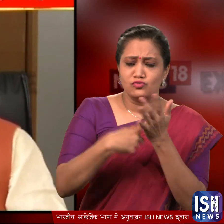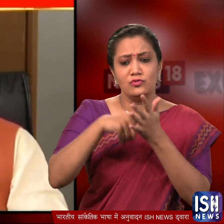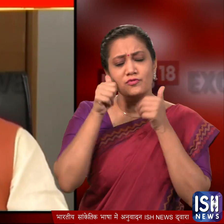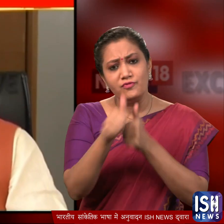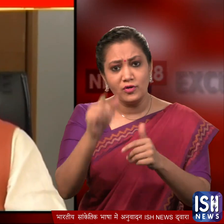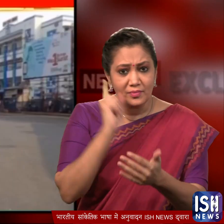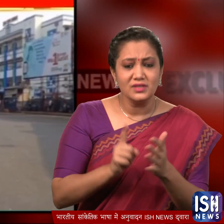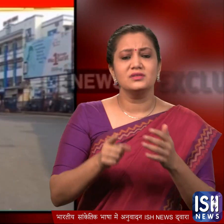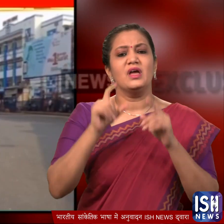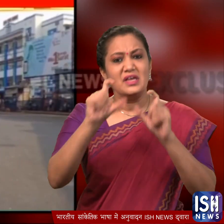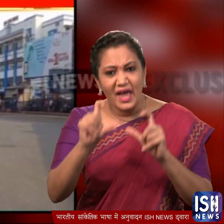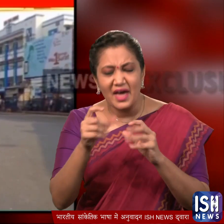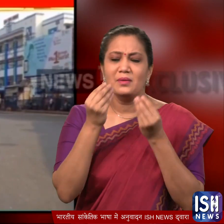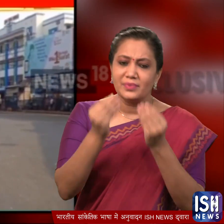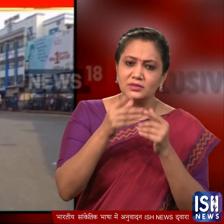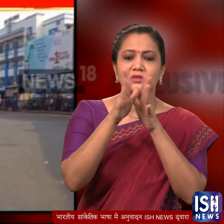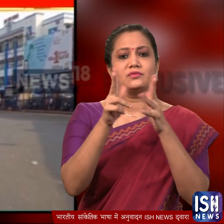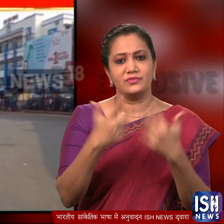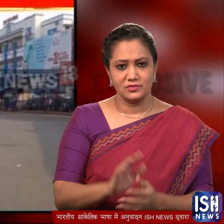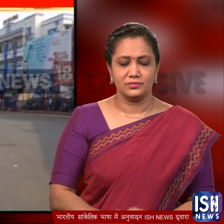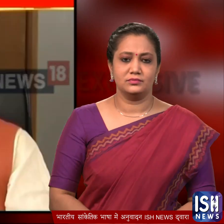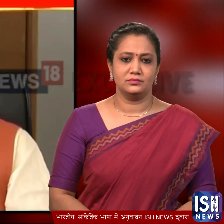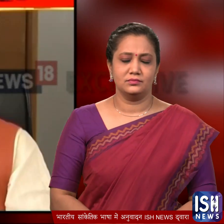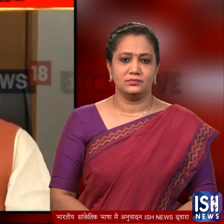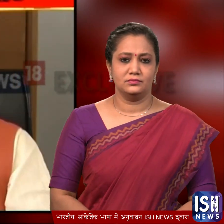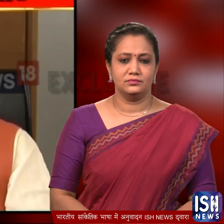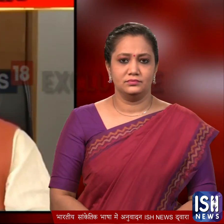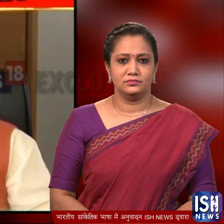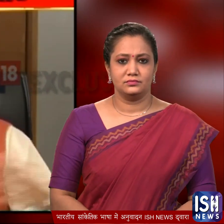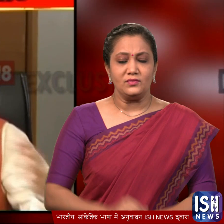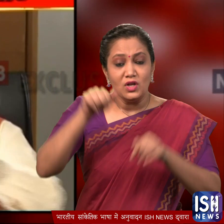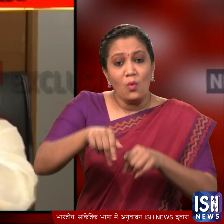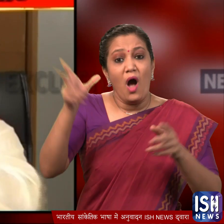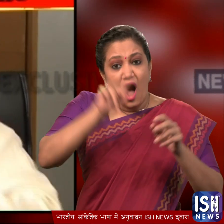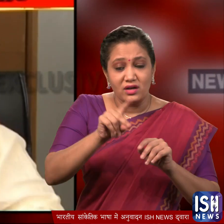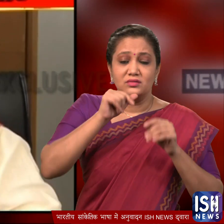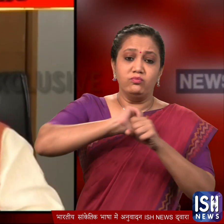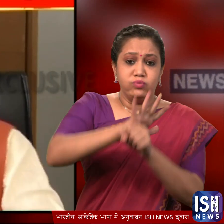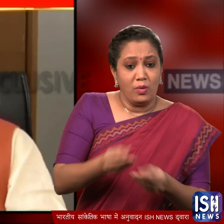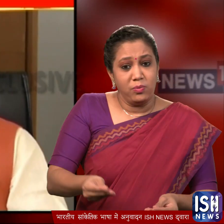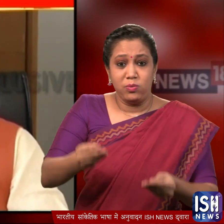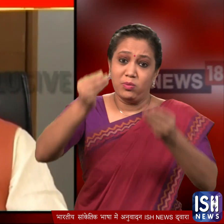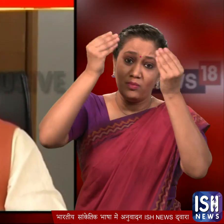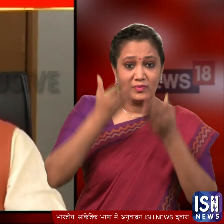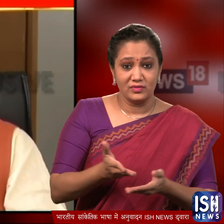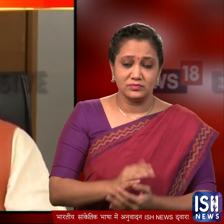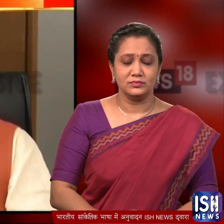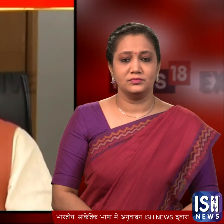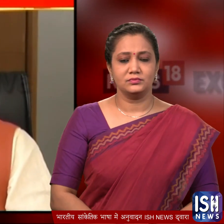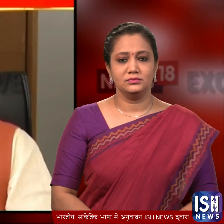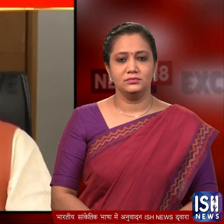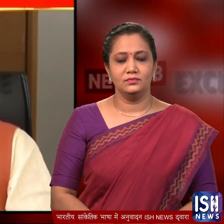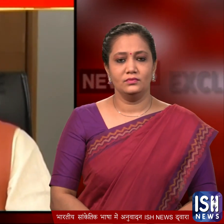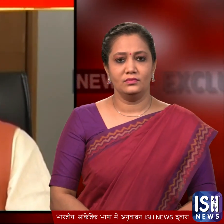पालन करने और लापरवाही न बरतने की हिदायत दी। एक नई लहर उठी है